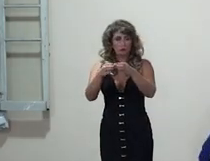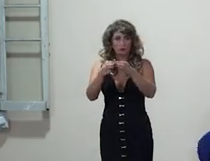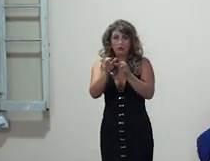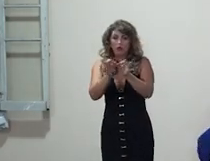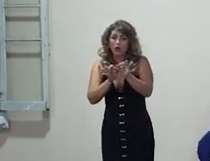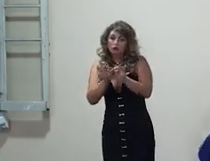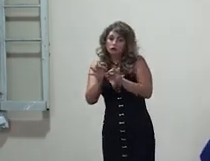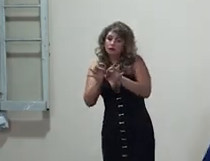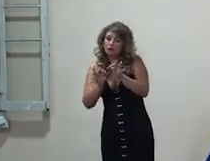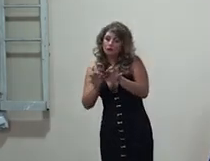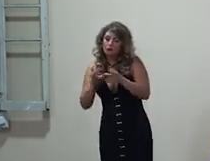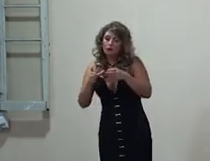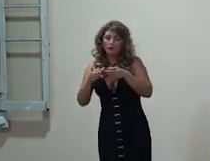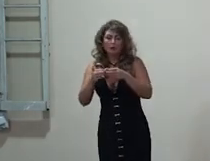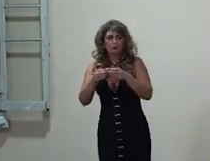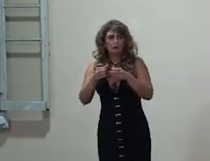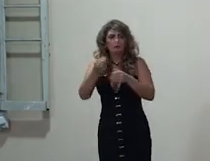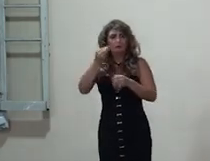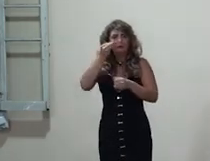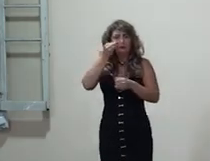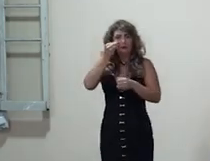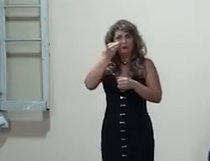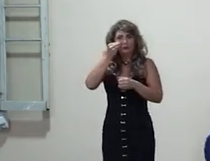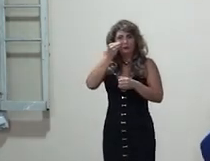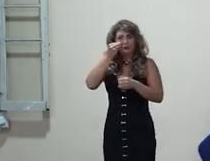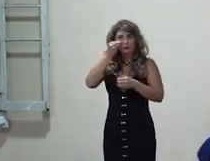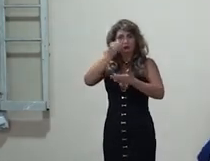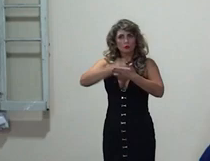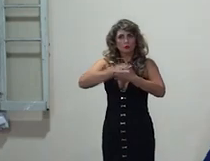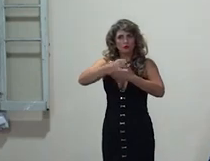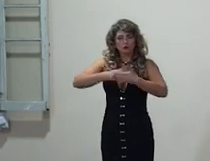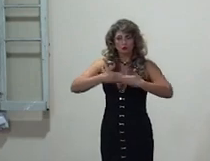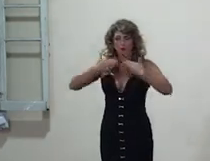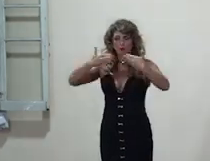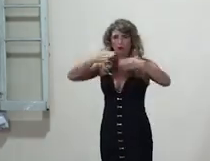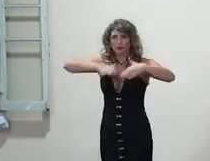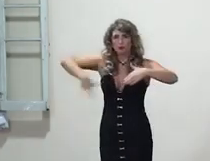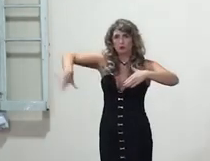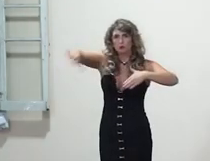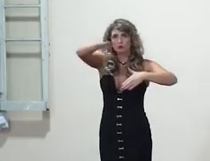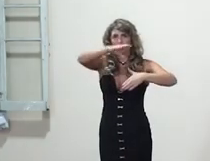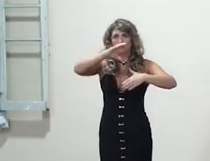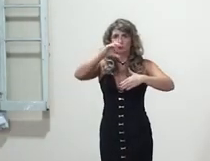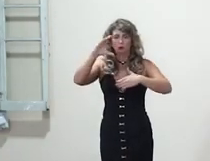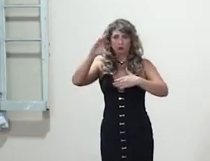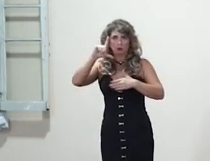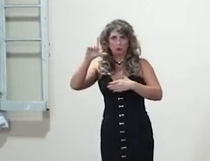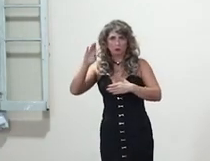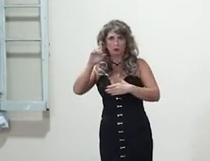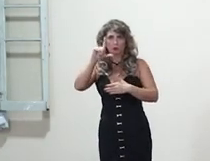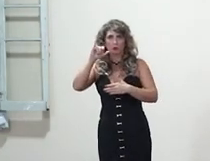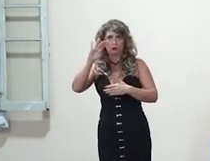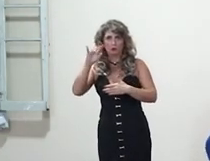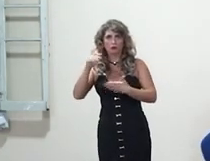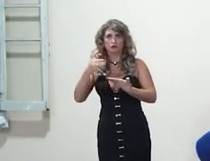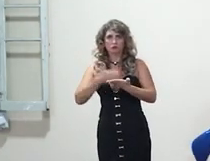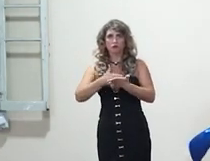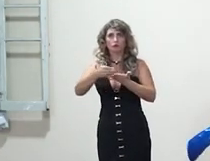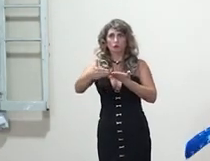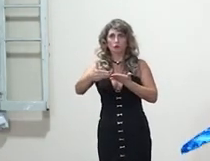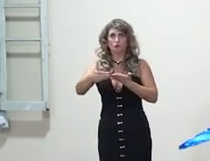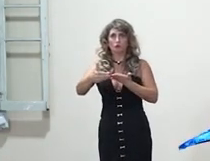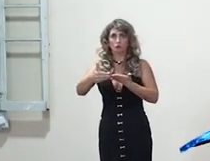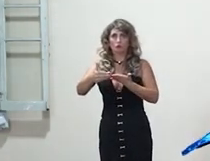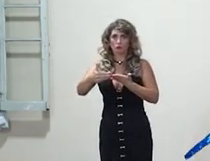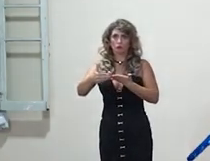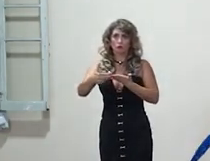pretende, tendo como carro-chefe o Clube Literário, que eu vou dizer para vocês que é um case, é